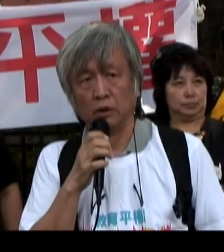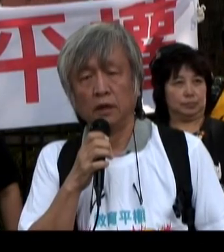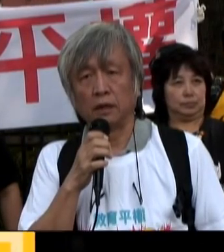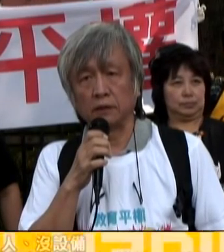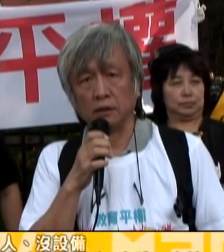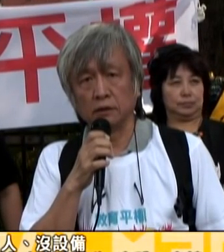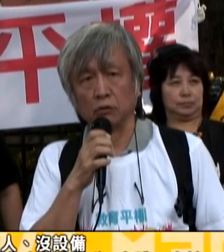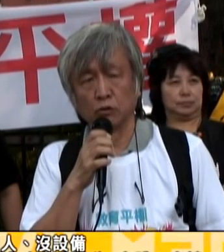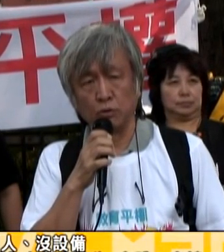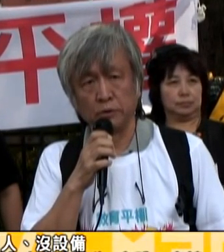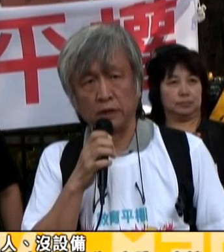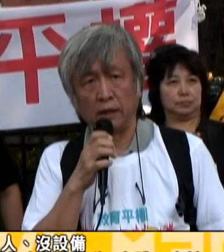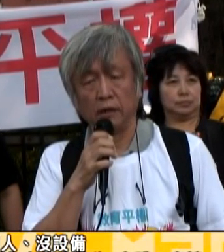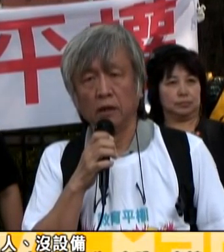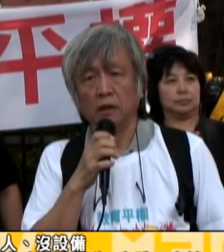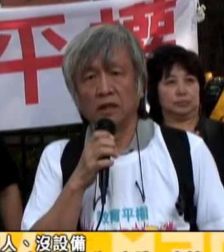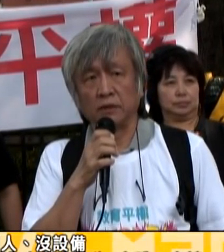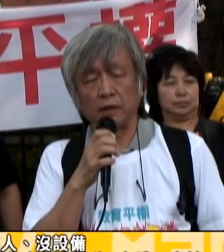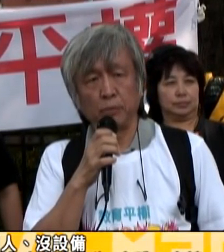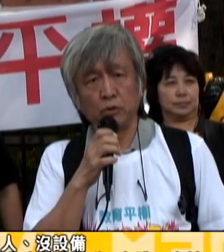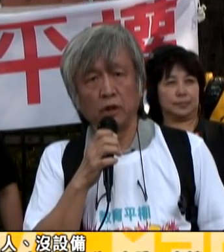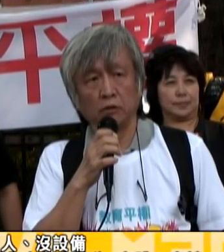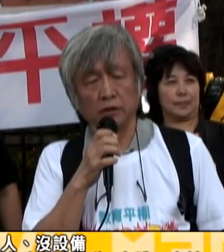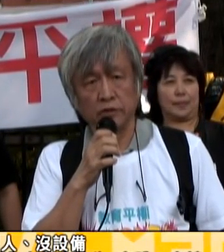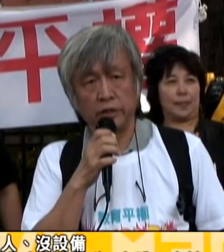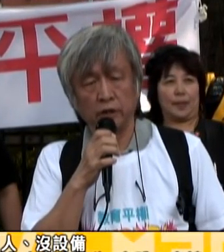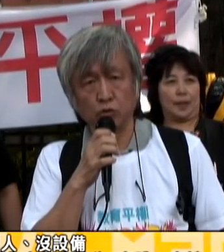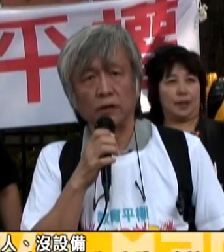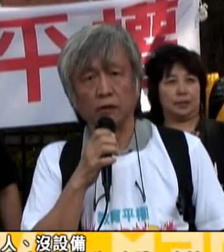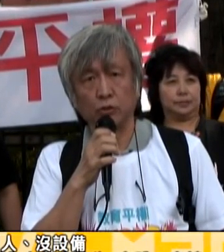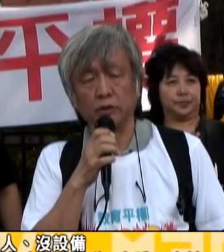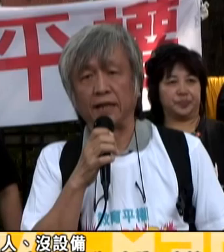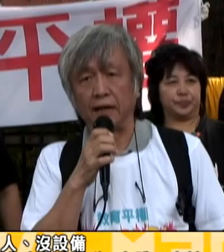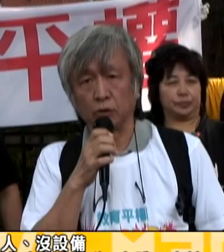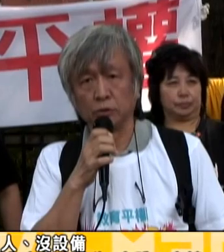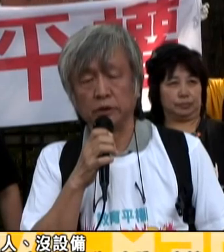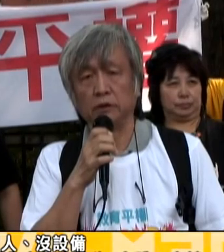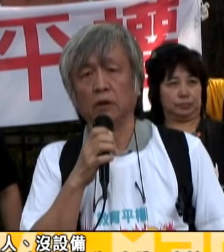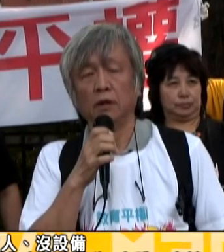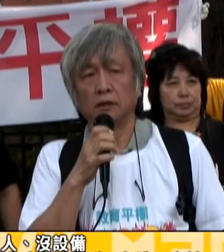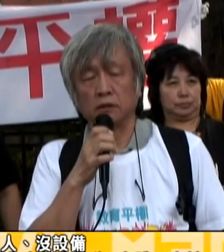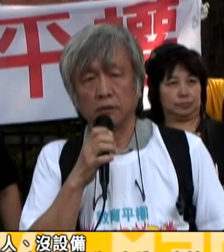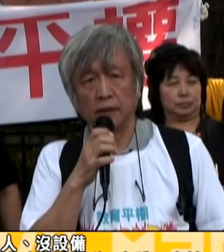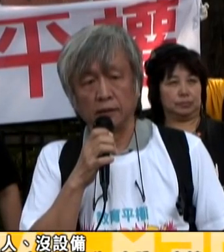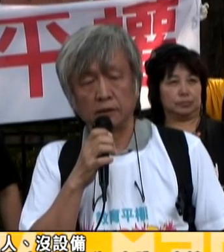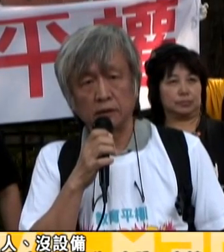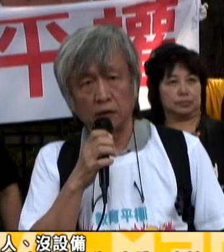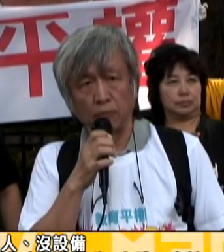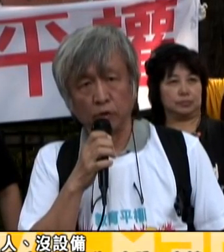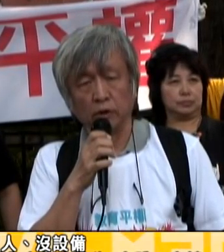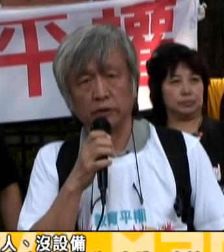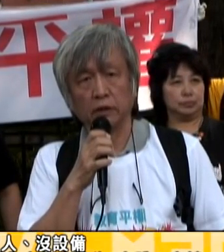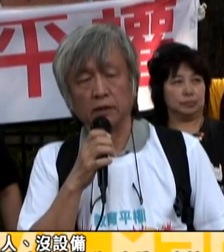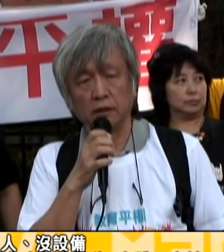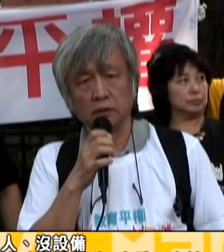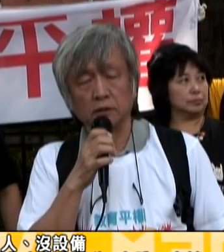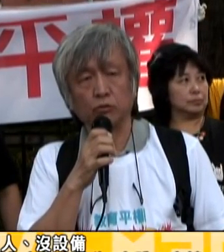他可能手都举不起来，那么他必须要有人协助他去拿东西，那智障的朋友也可能是需